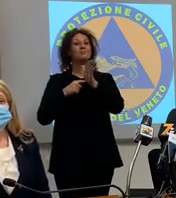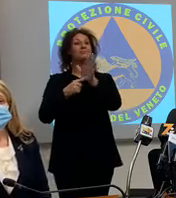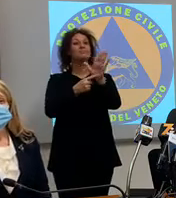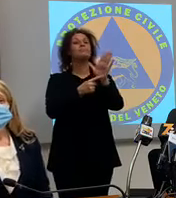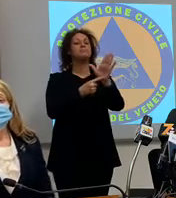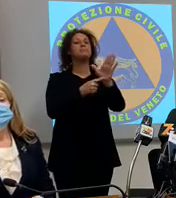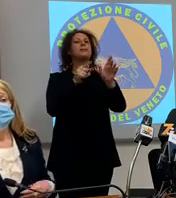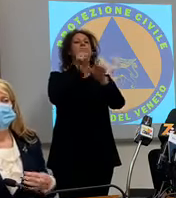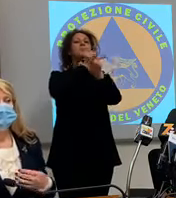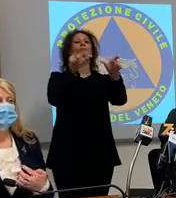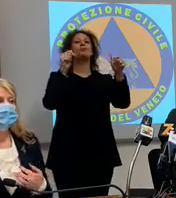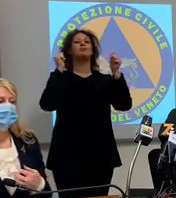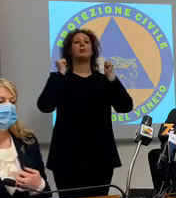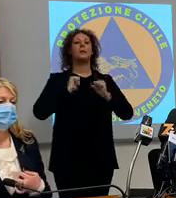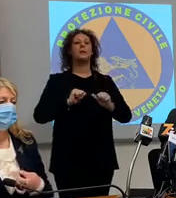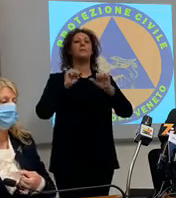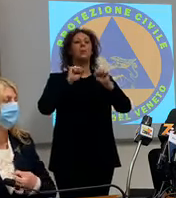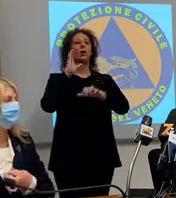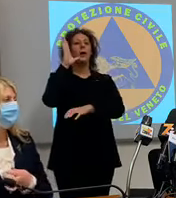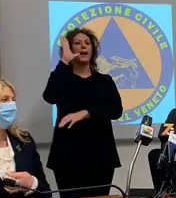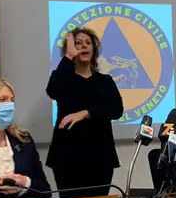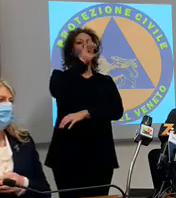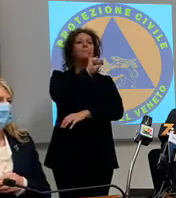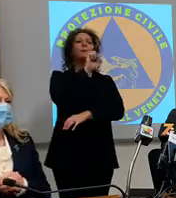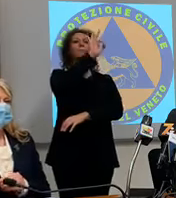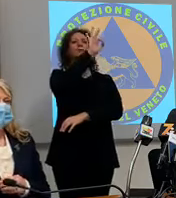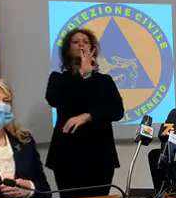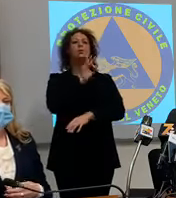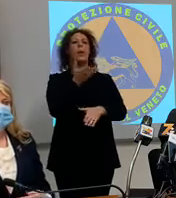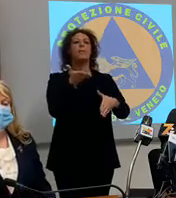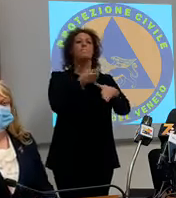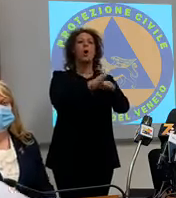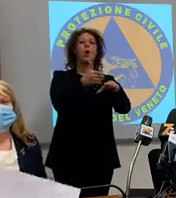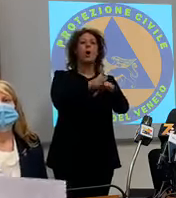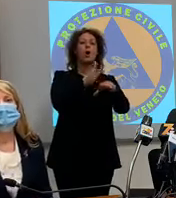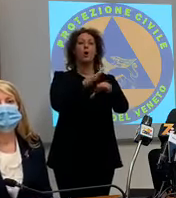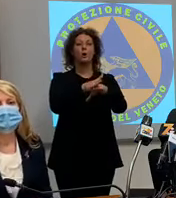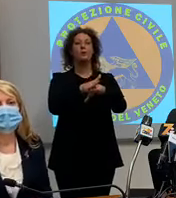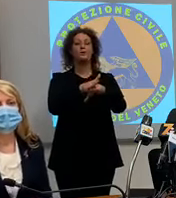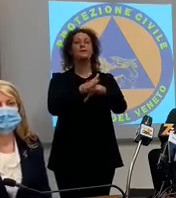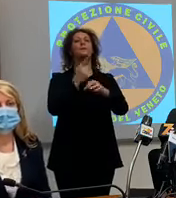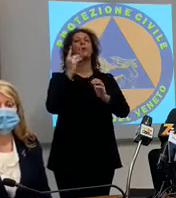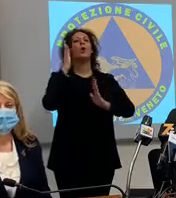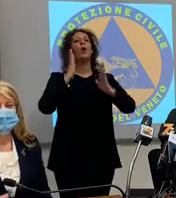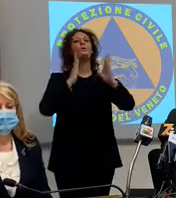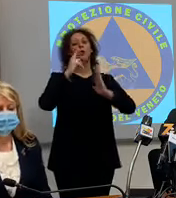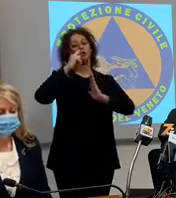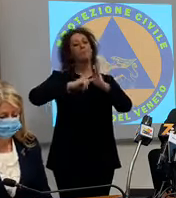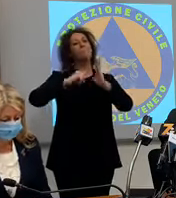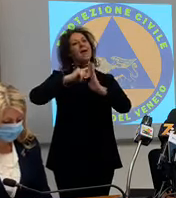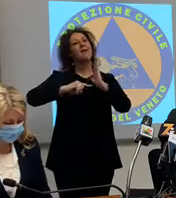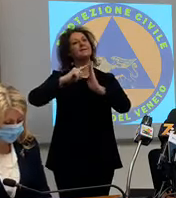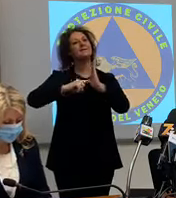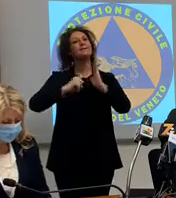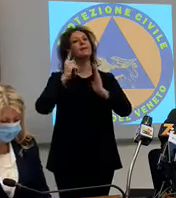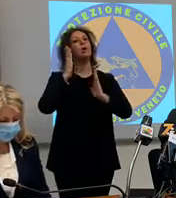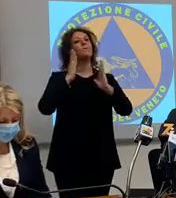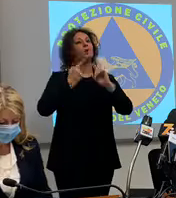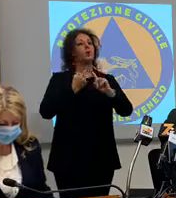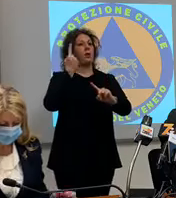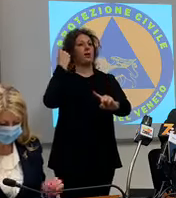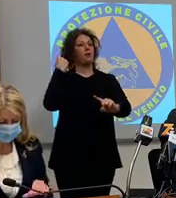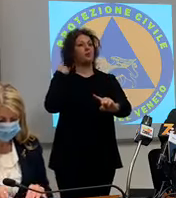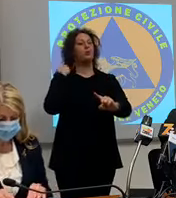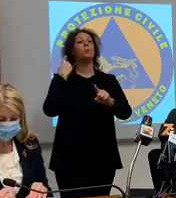lettura non solo delle percentuali di mortalità i disc scostamenti rispetto al mese dell'anno precedente ma anche rispetto alle patologie